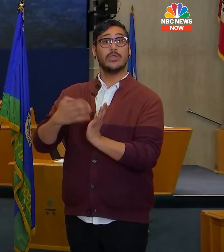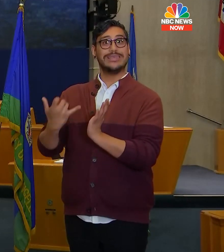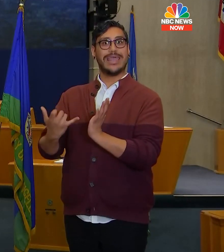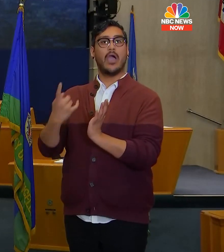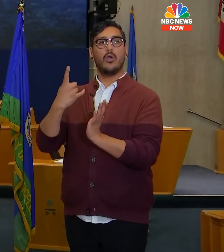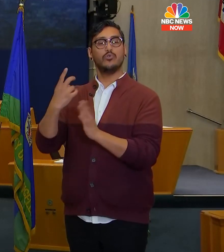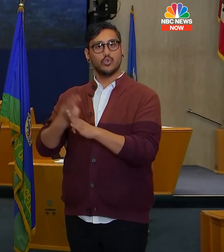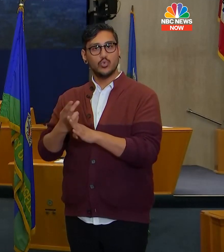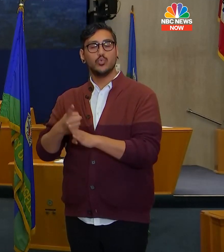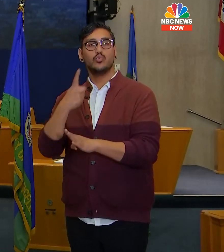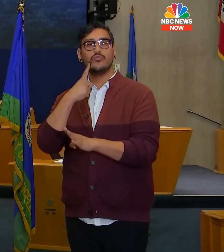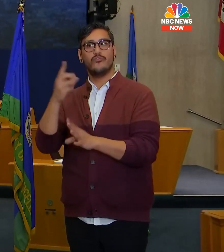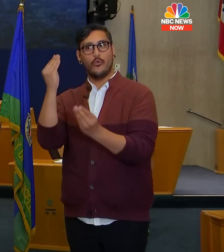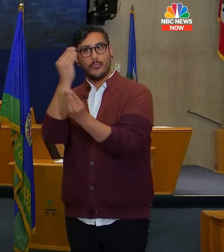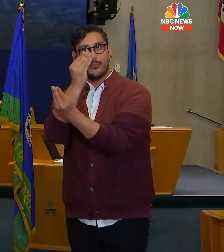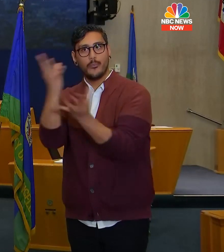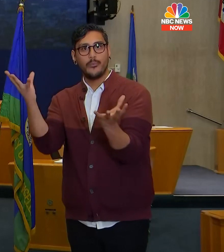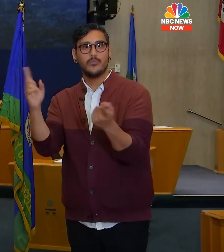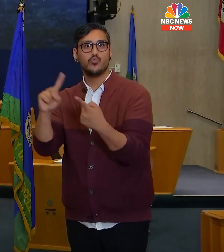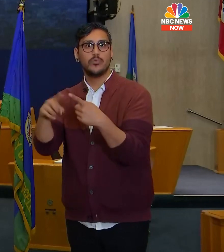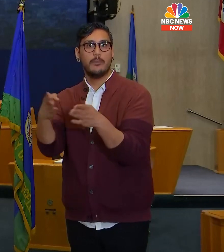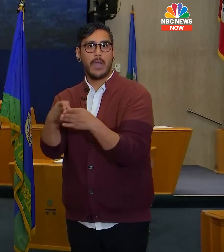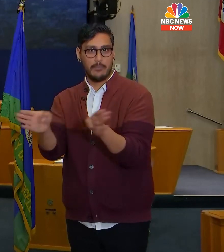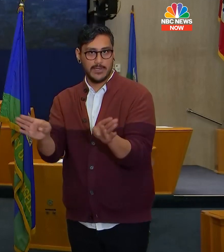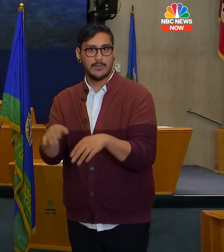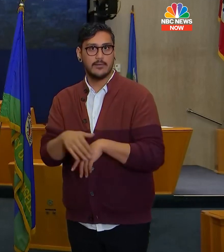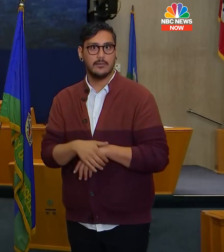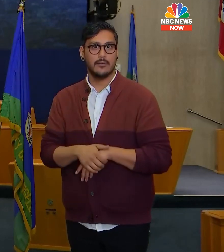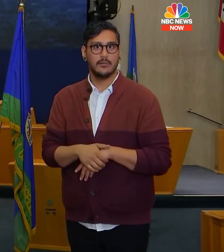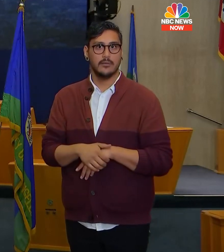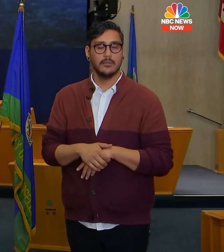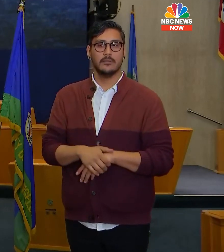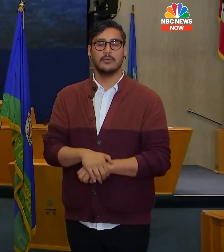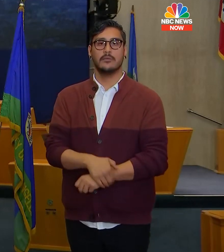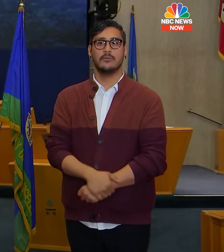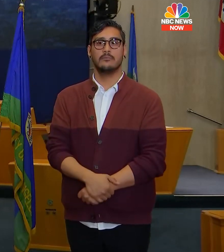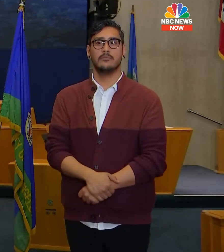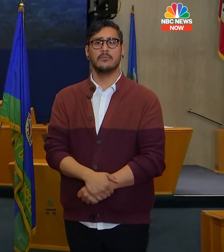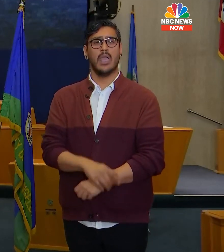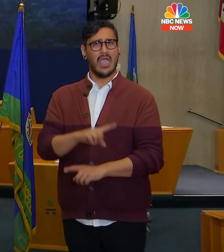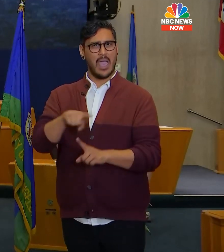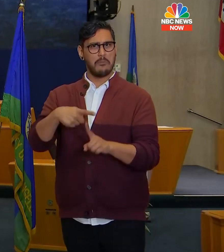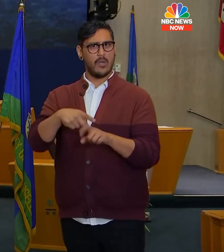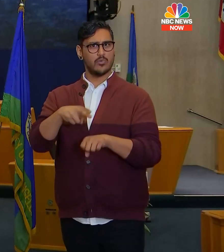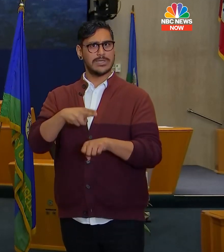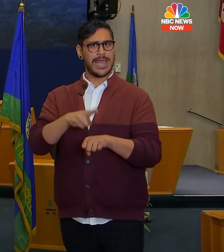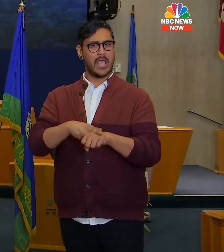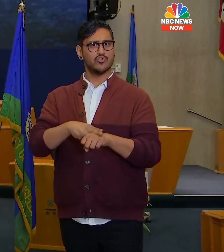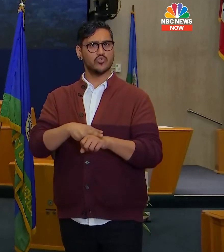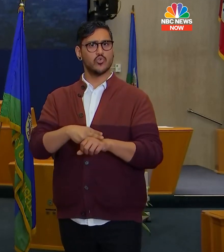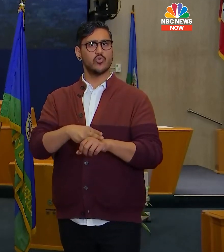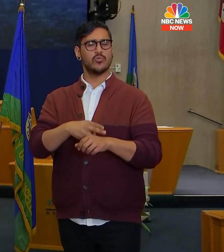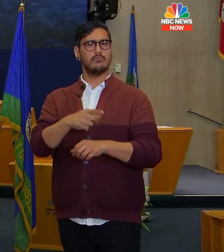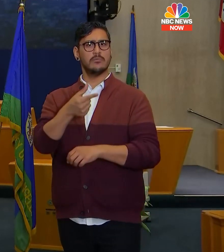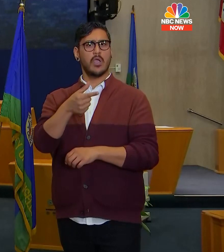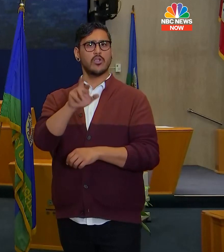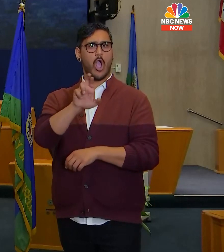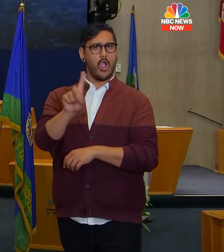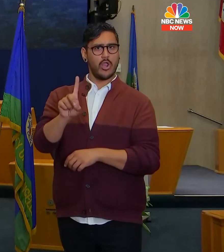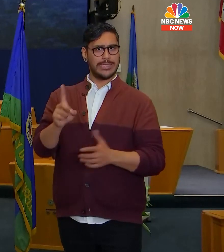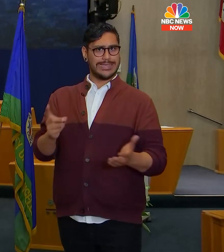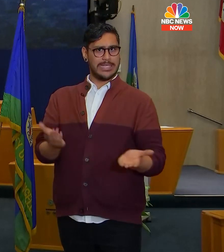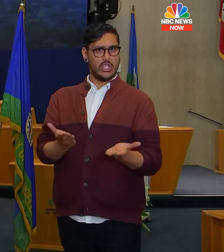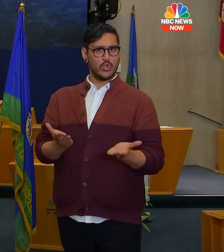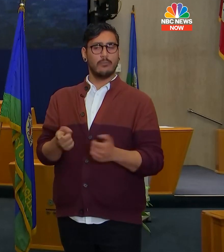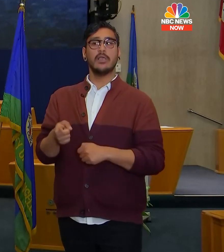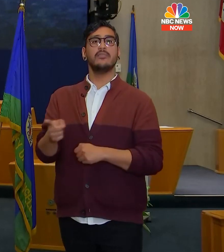público. En cuanto a la cuestión de la presencia de la Guardia Nacional, ellos ya